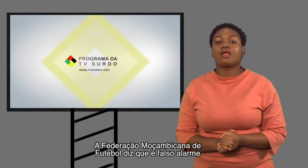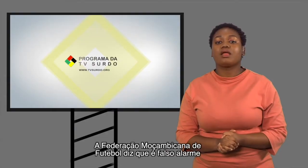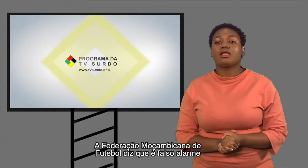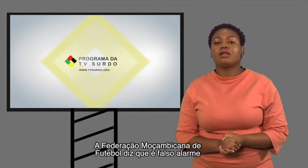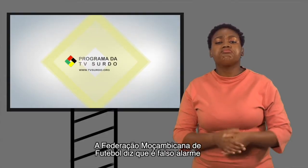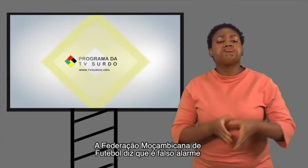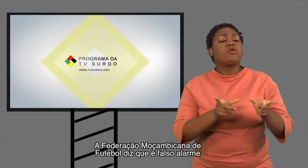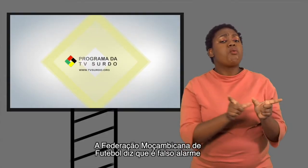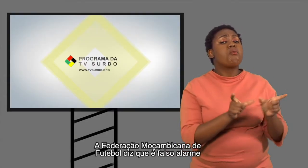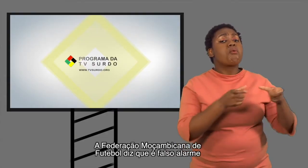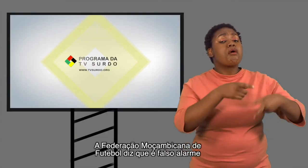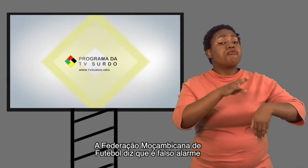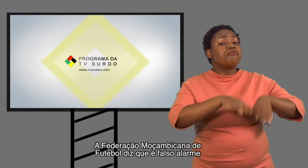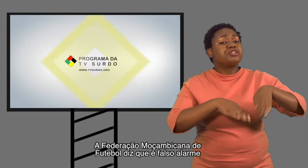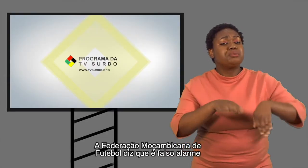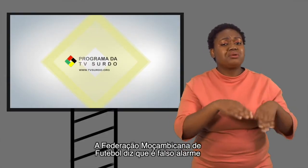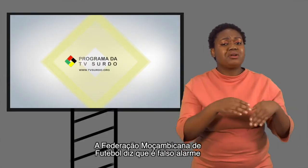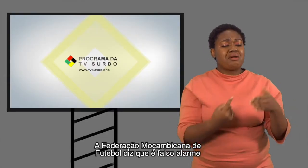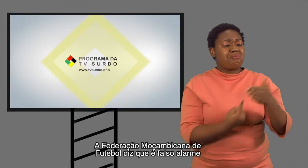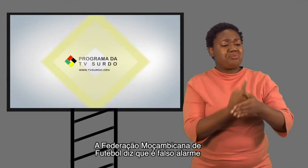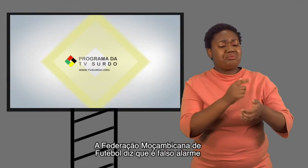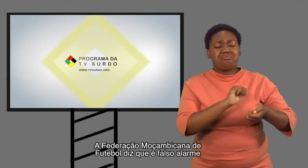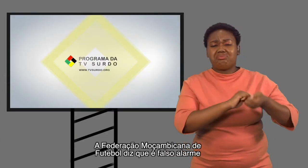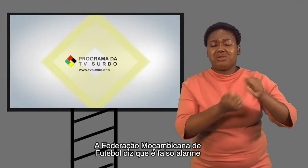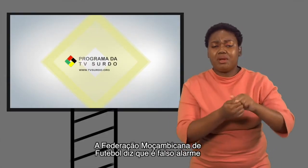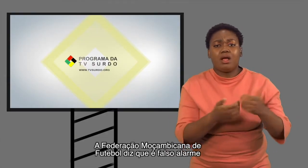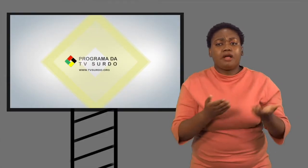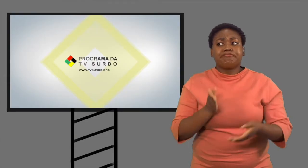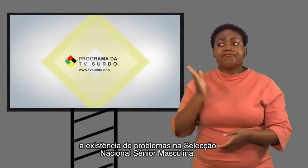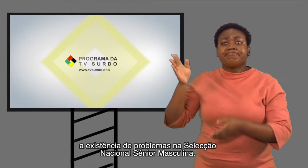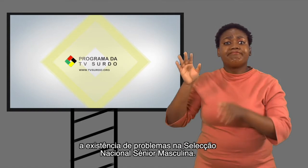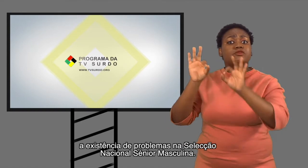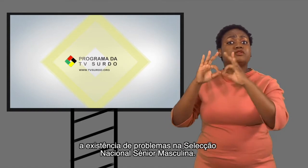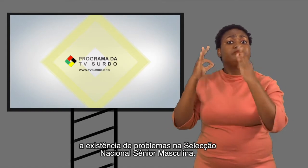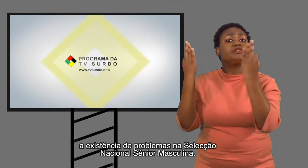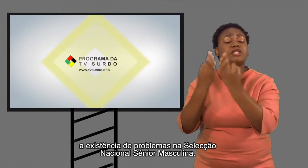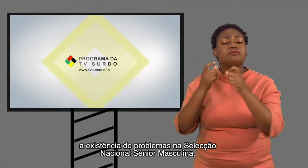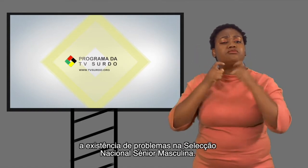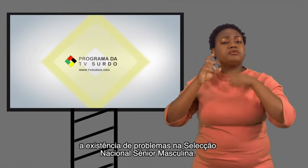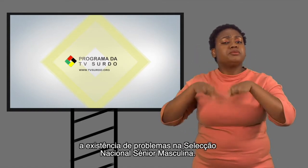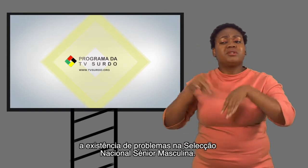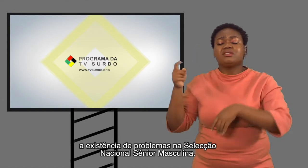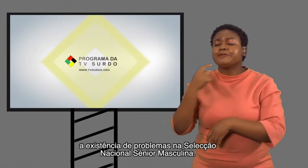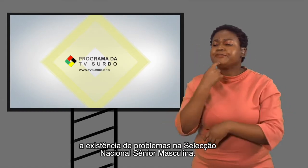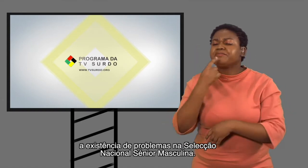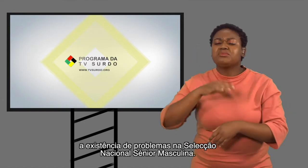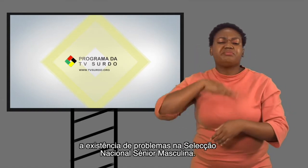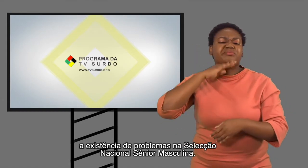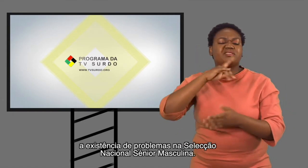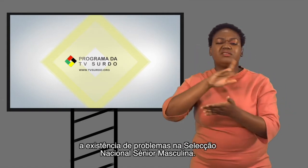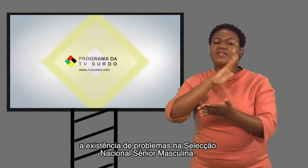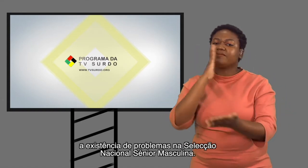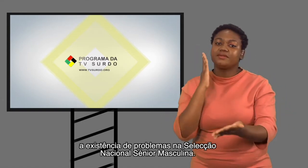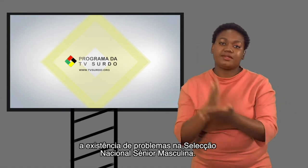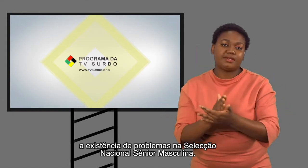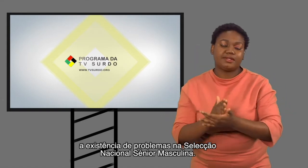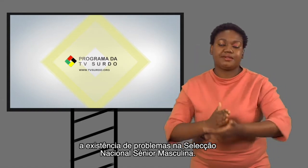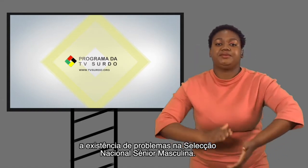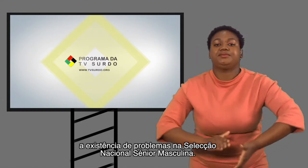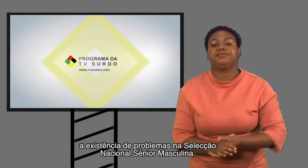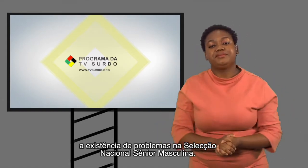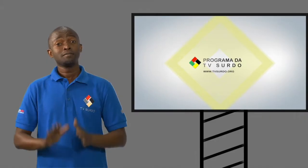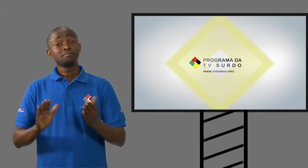A Federação Moçambicana de Futebol diz que é falso alarme a existência de problemas na Seleção Nacional